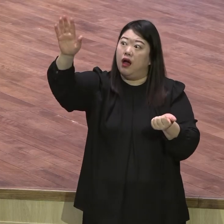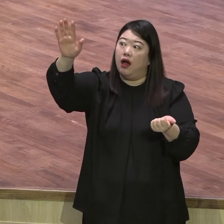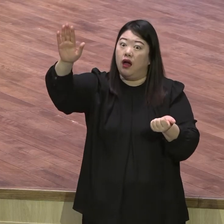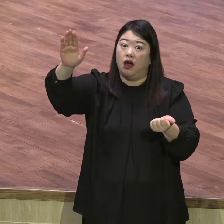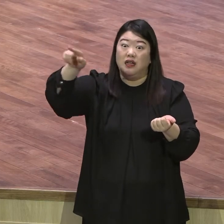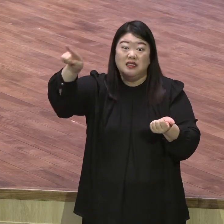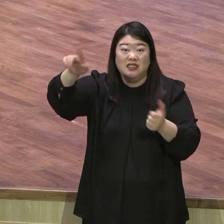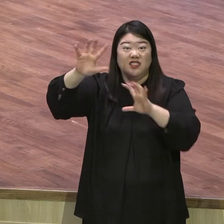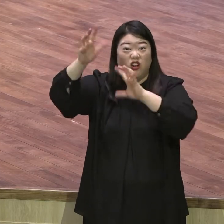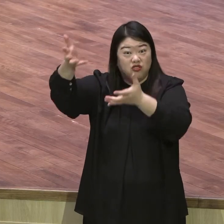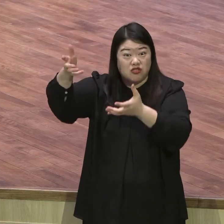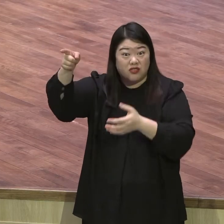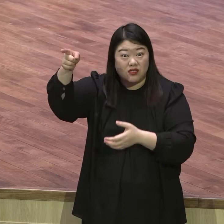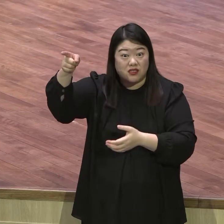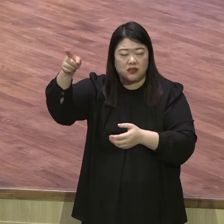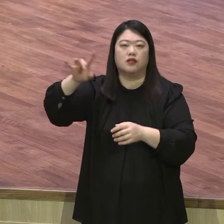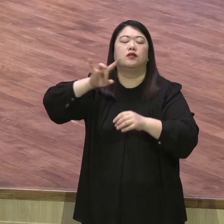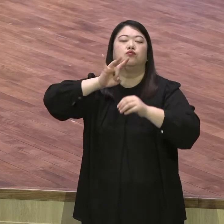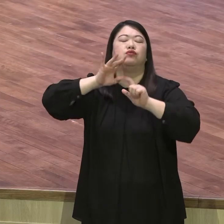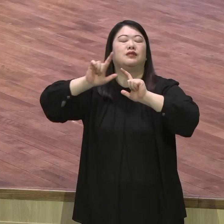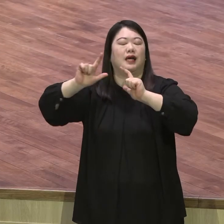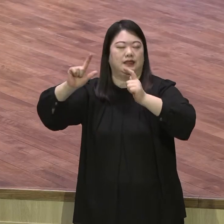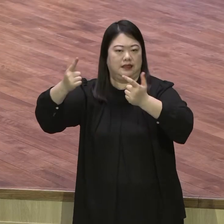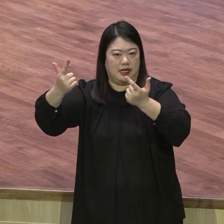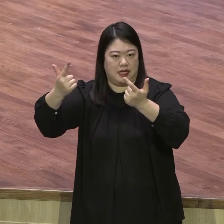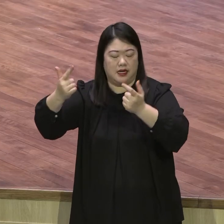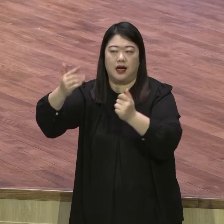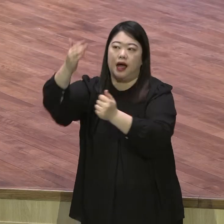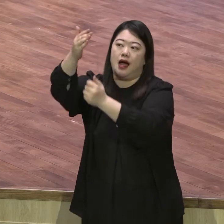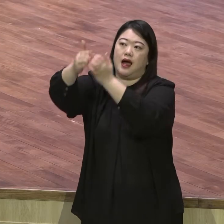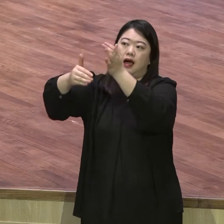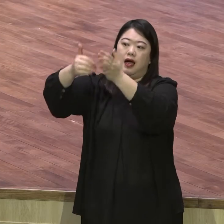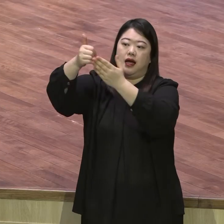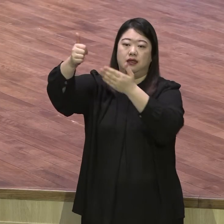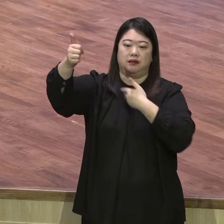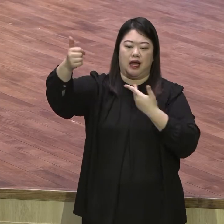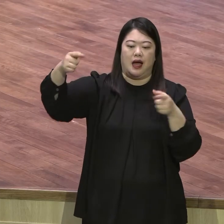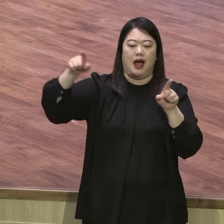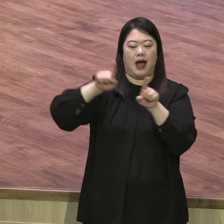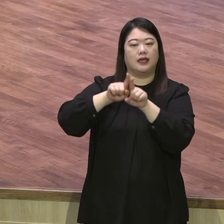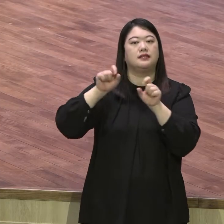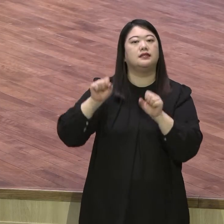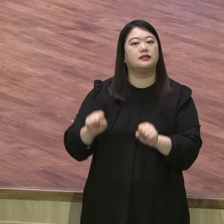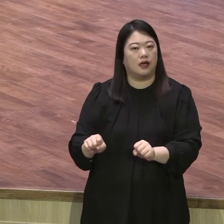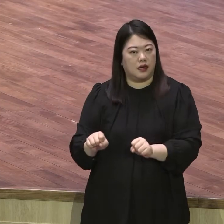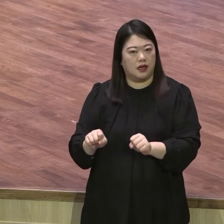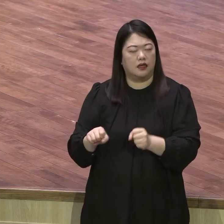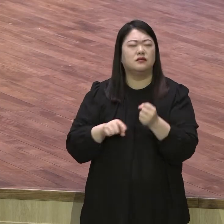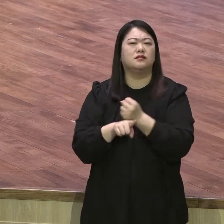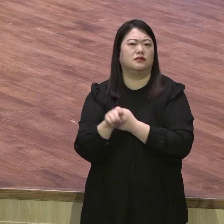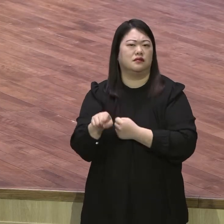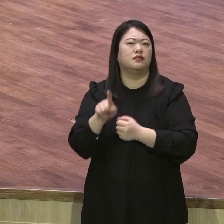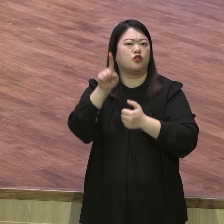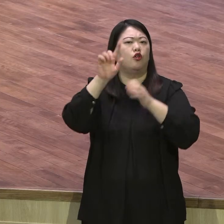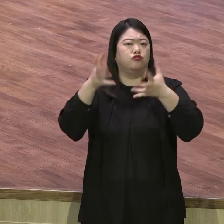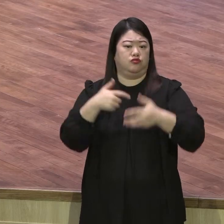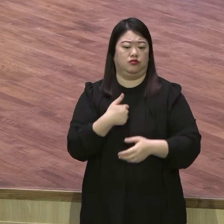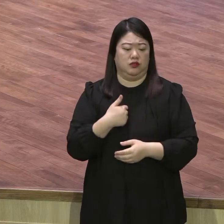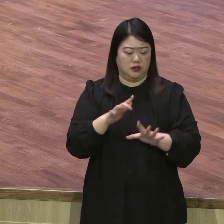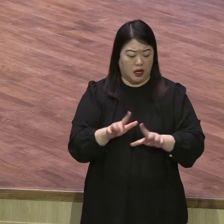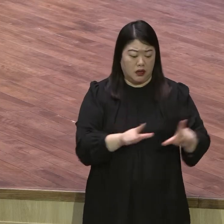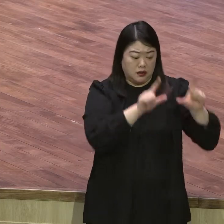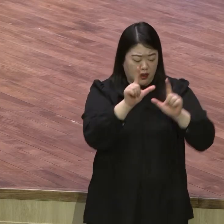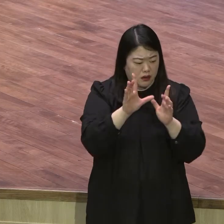나타냅니다. 우리 마음에 임하는 하나님 임재. 다시 말해서 임마누엘을 이 땅에서 실제로 누릴 수 있는